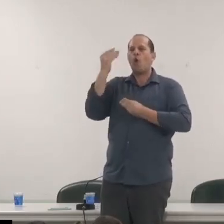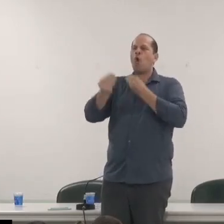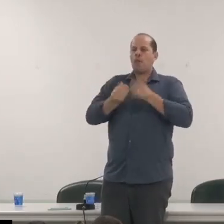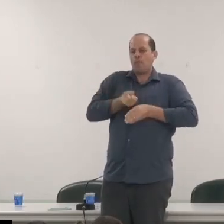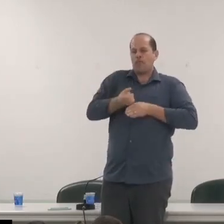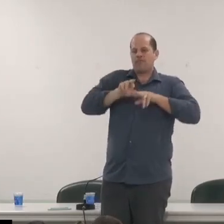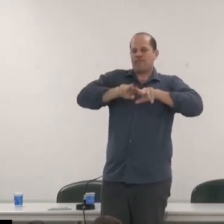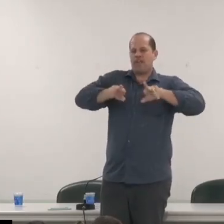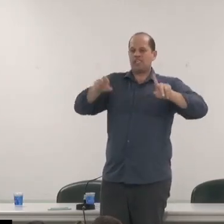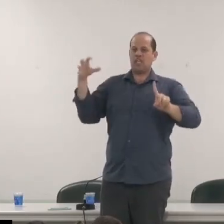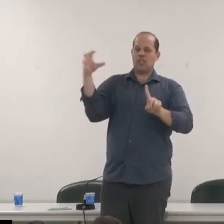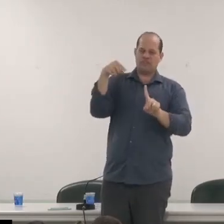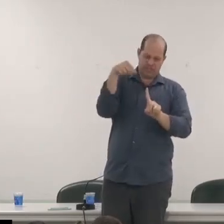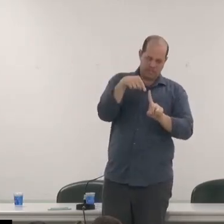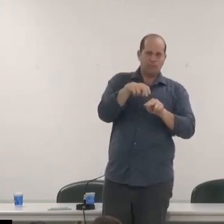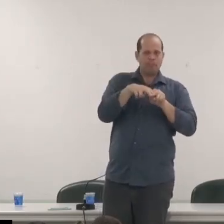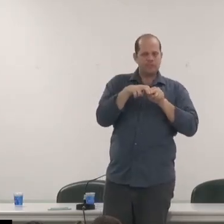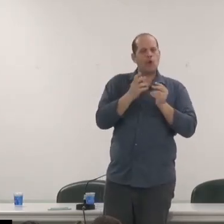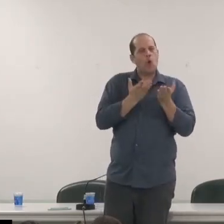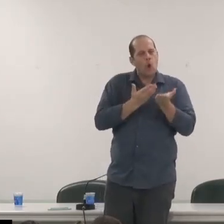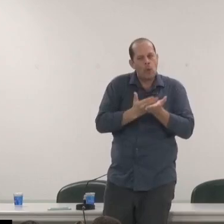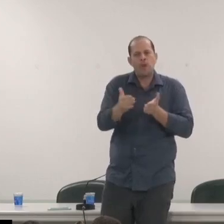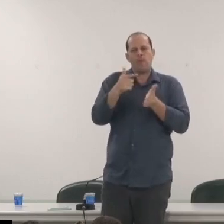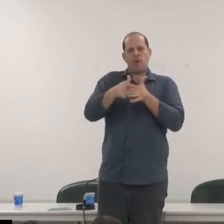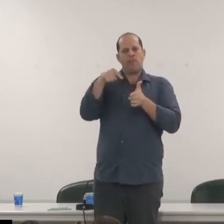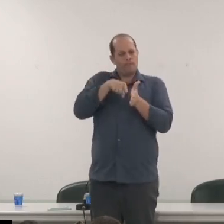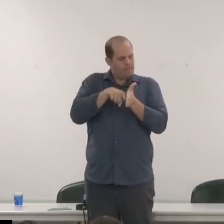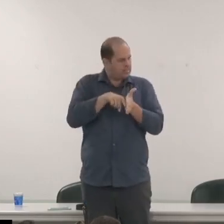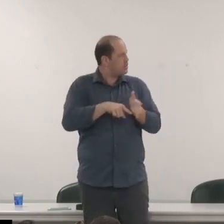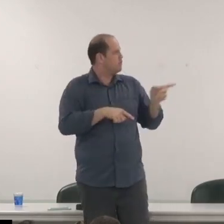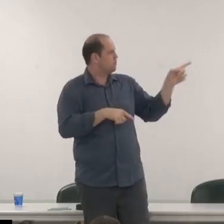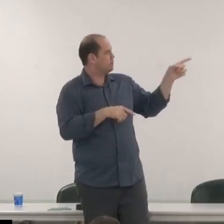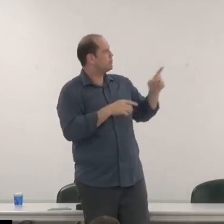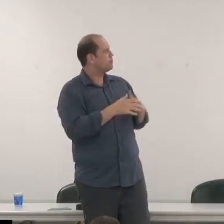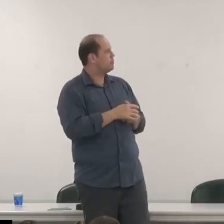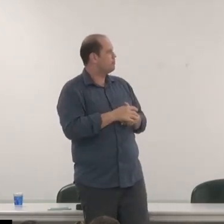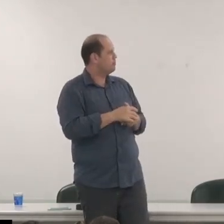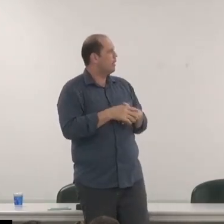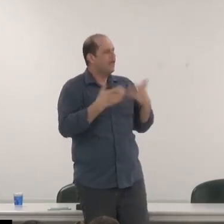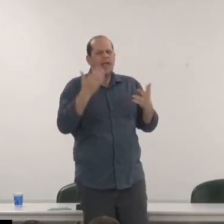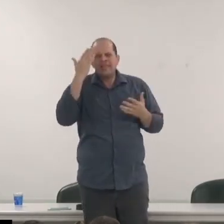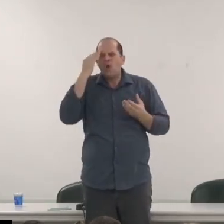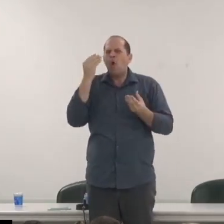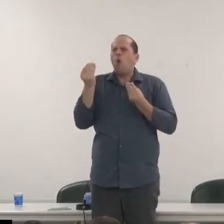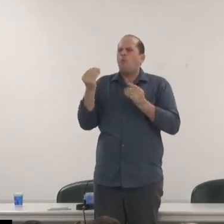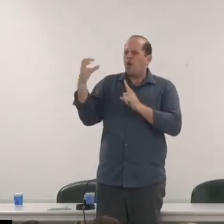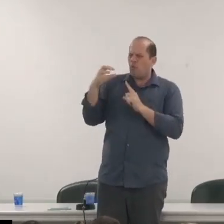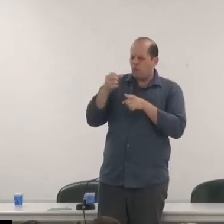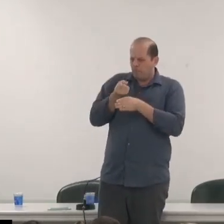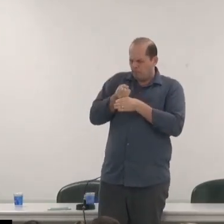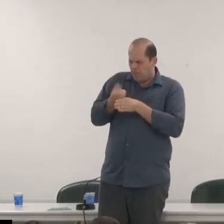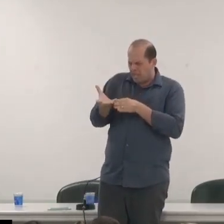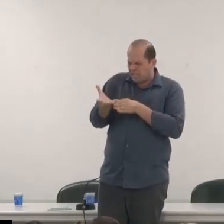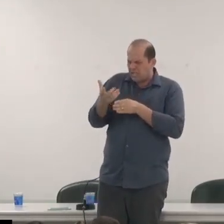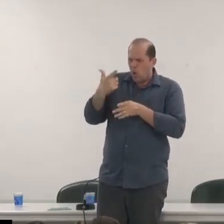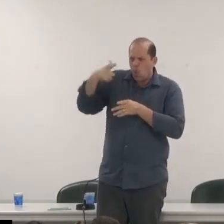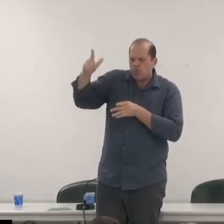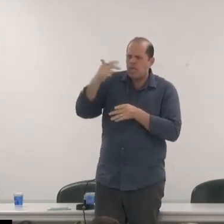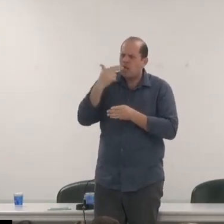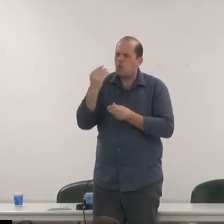intenção de entender como diferentes modalidades influenciam, né, e criam empréstimos